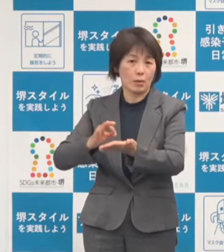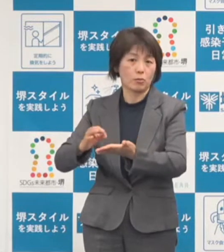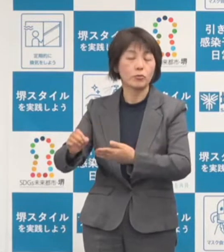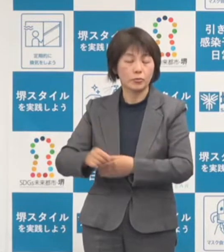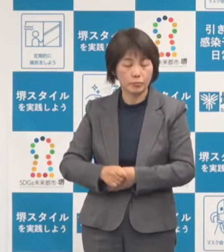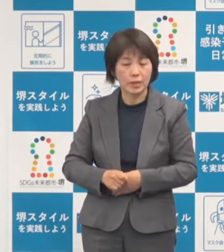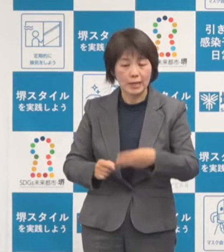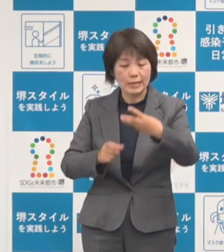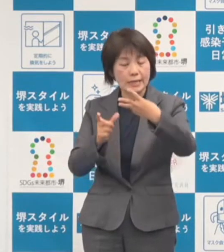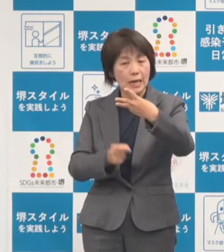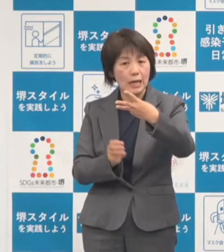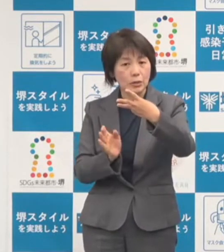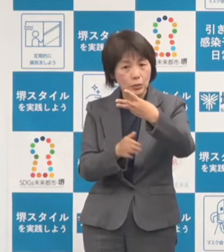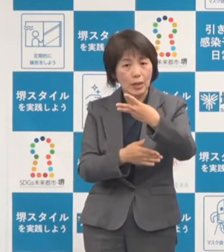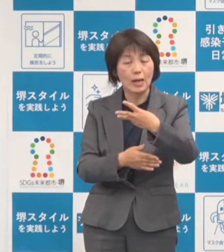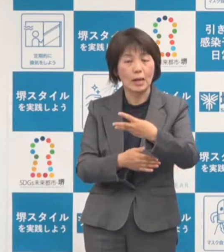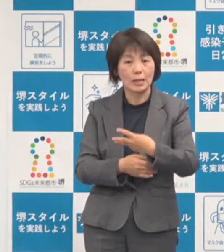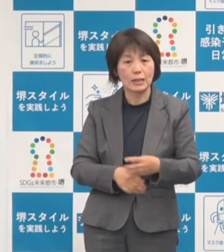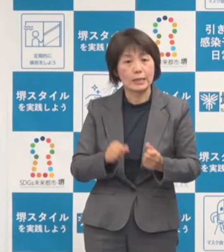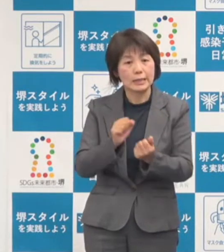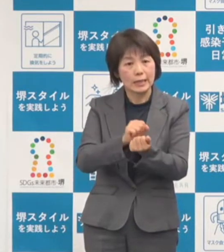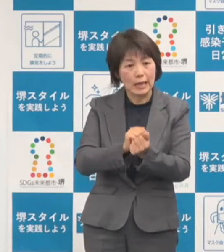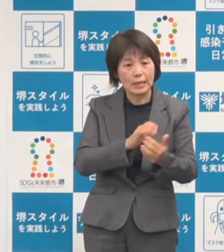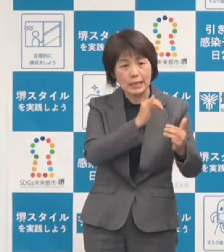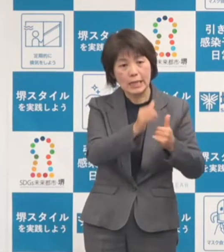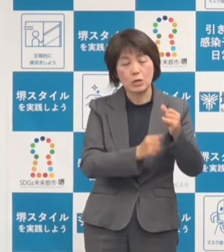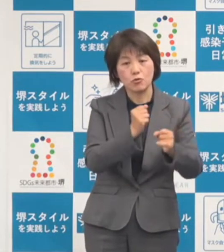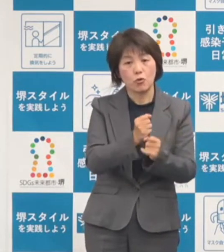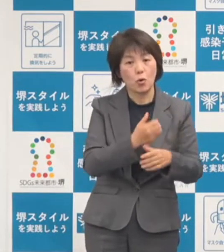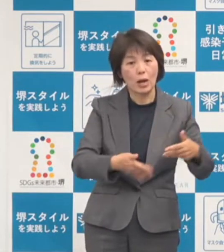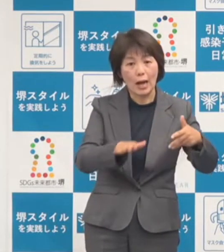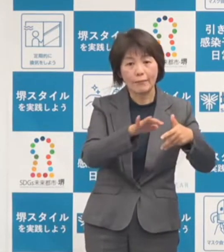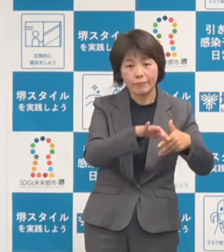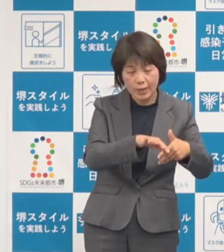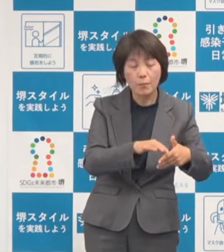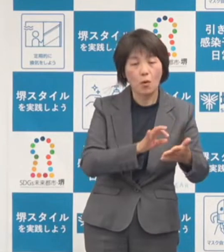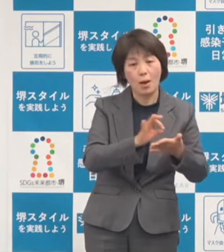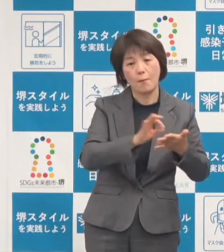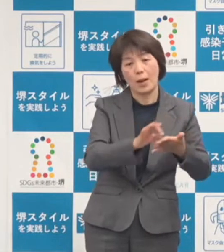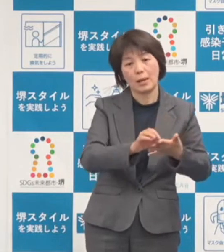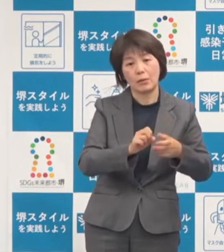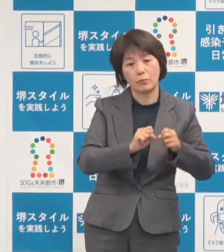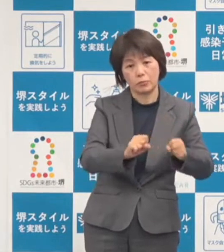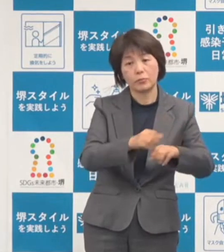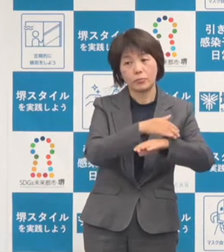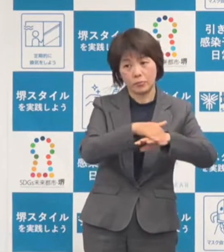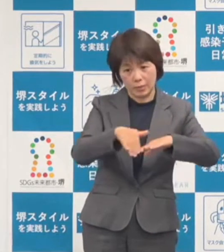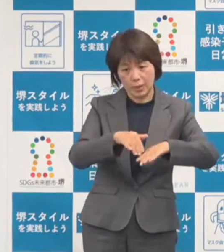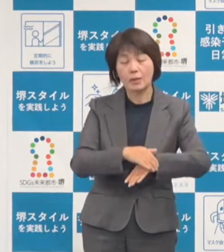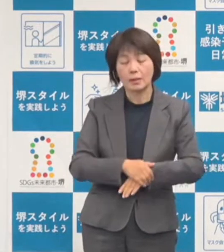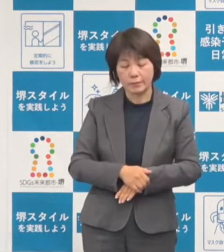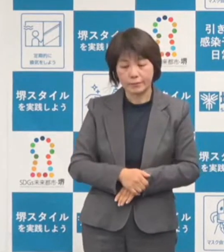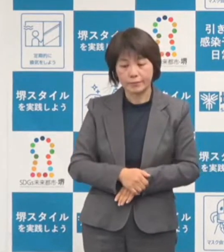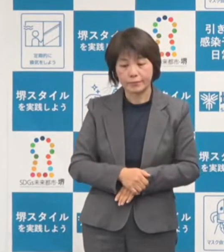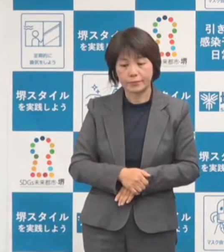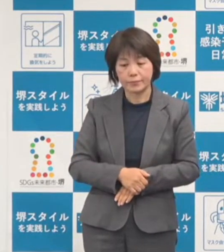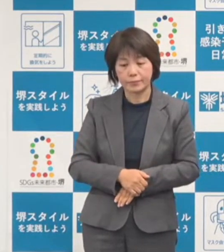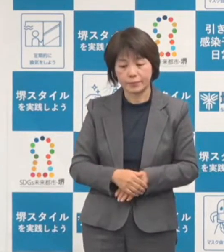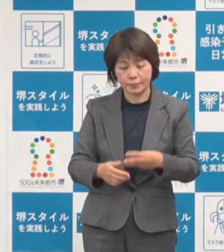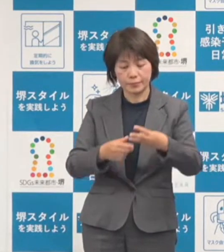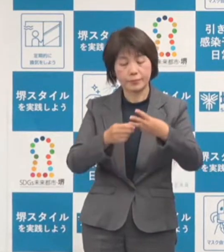は、堺伝承館のオンラインショップでも堺キッチン販売予定となっております。そしてこの3点